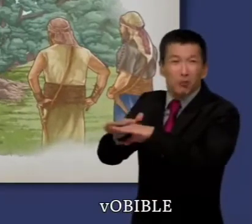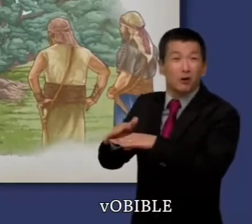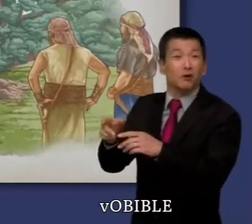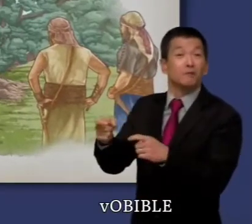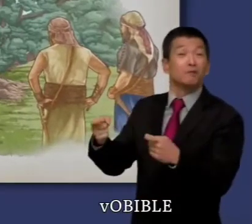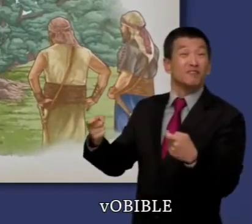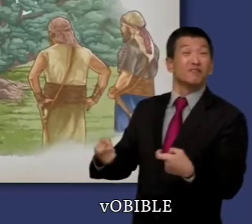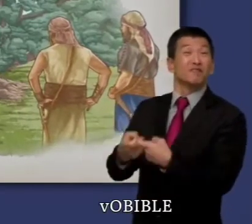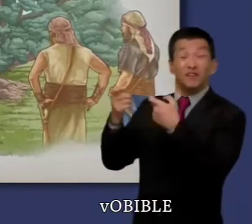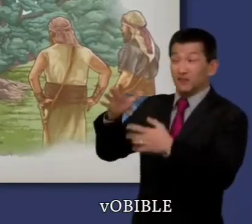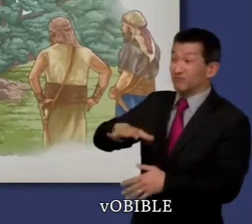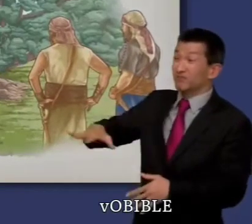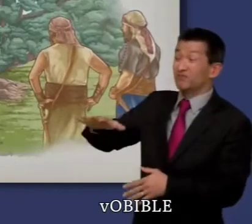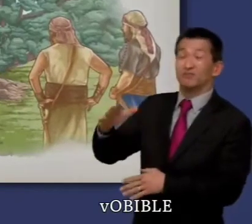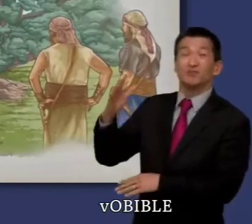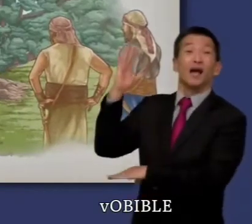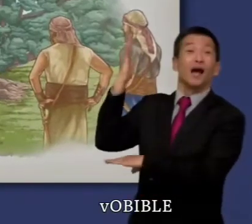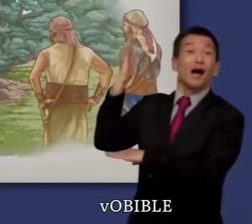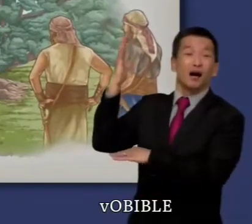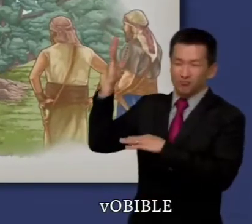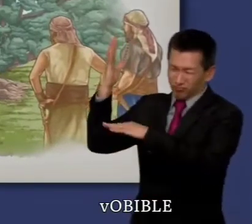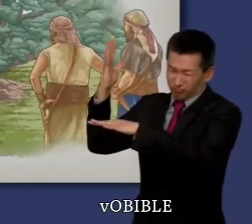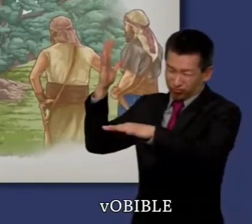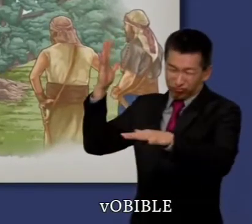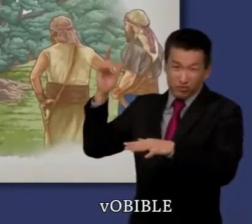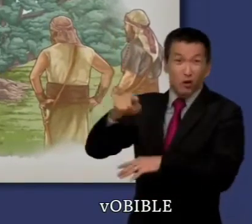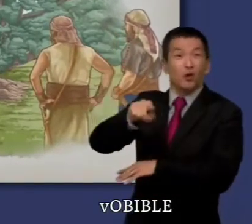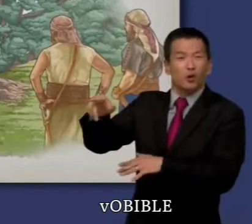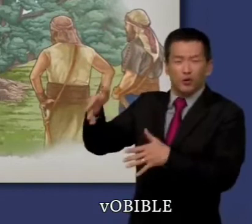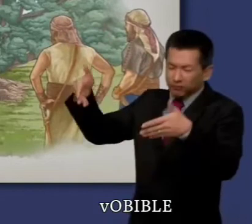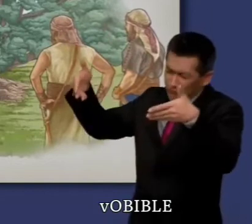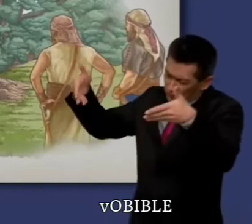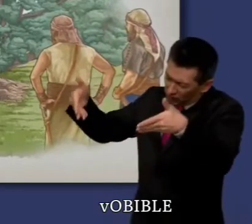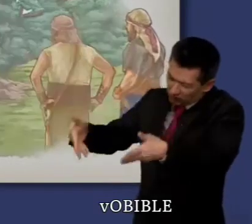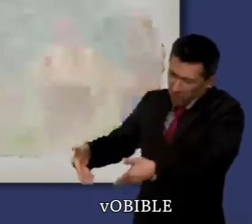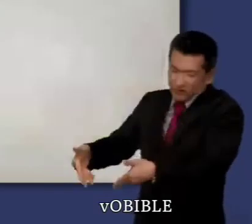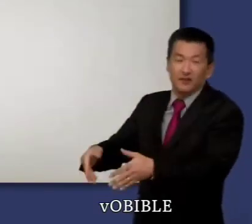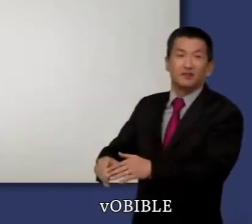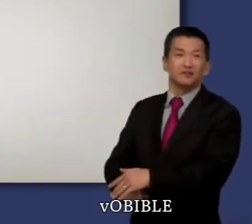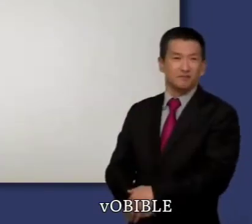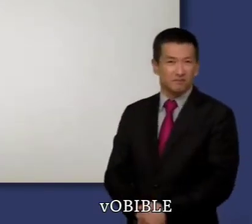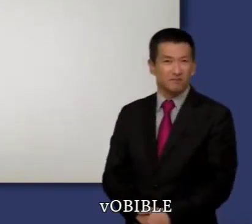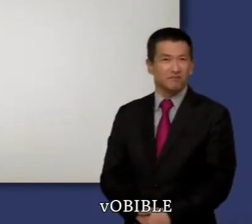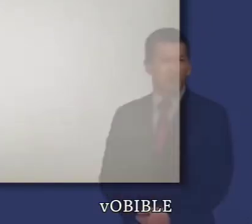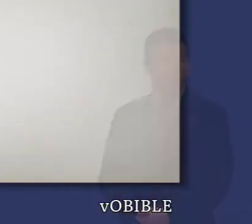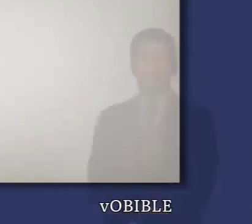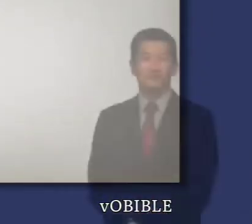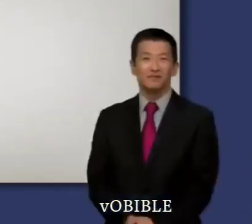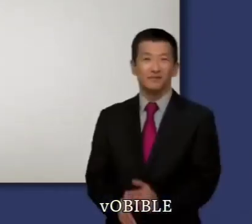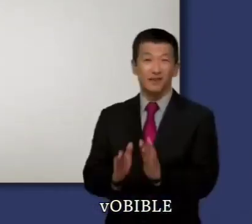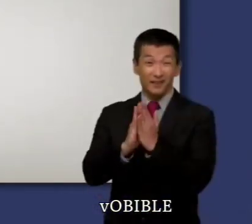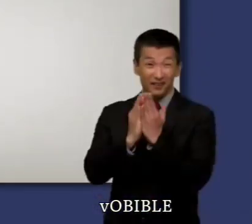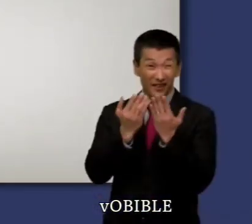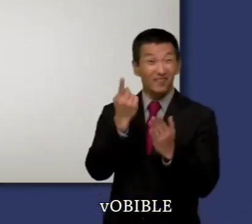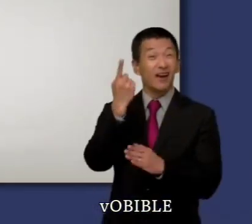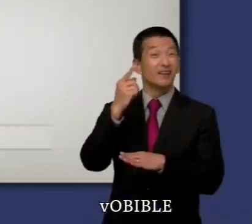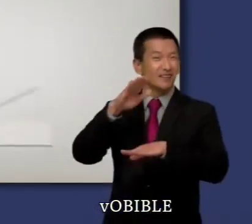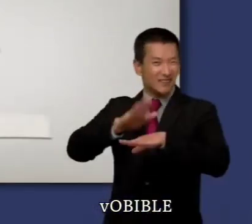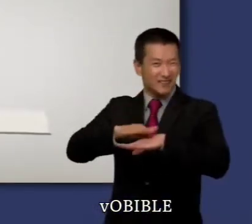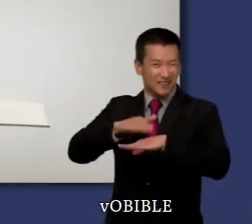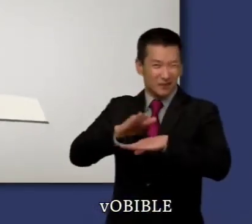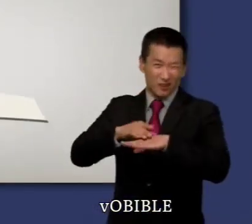Alors qu'il se trouve dans le désert de Paran, David envoie 10 de ses jeunes gens demander des provisions à Nabal, un riche